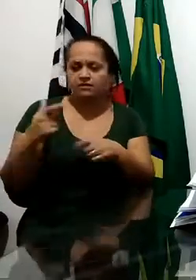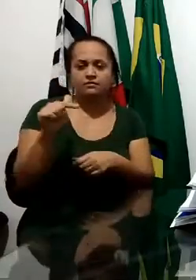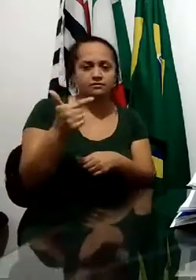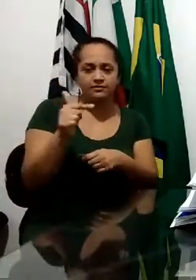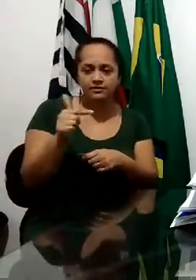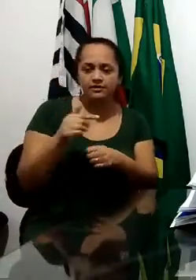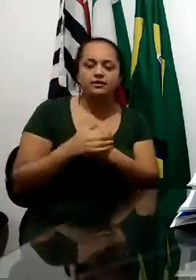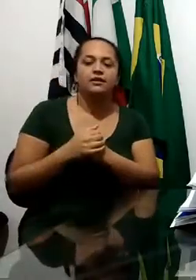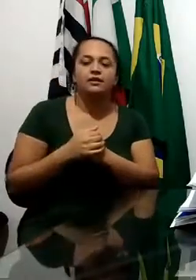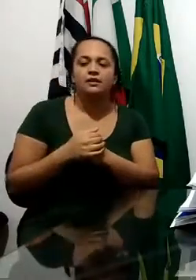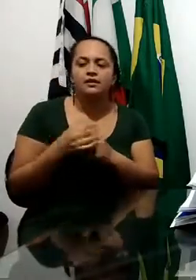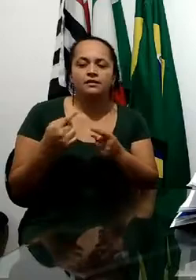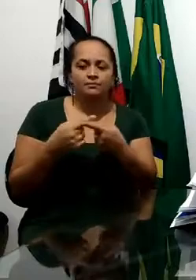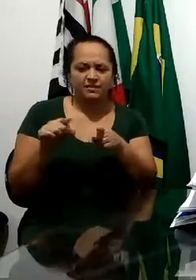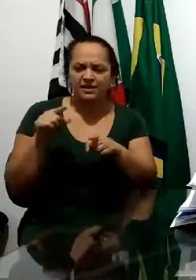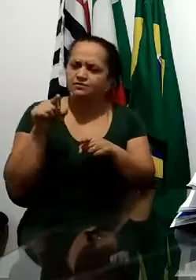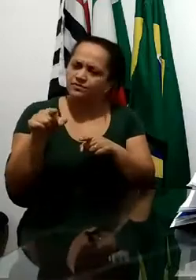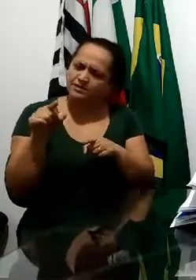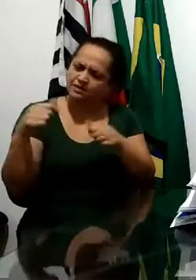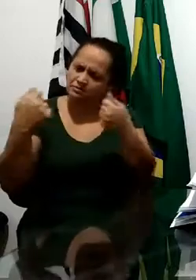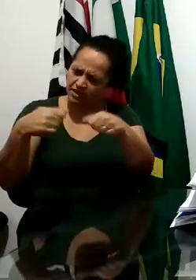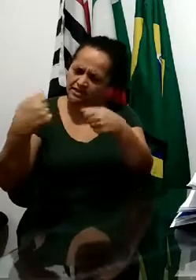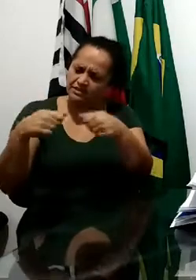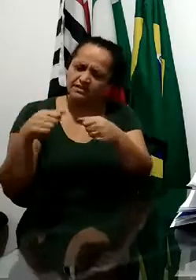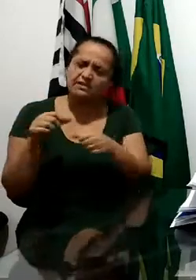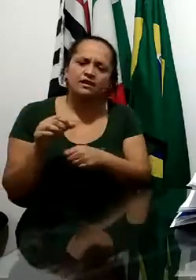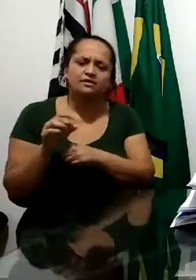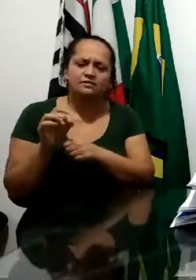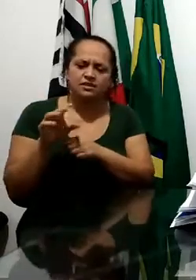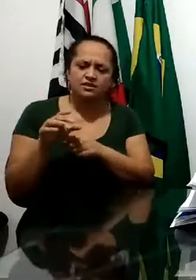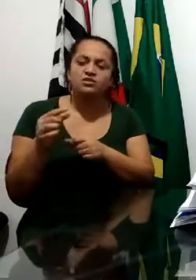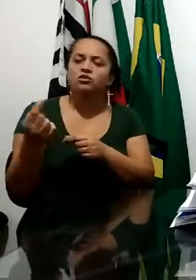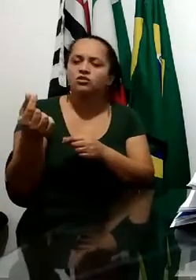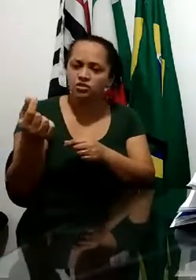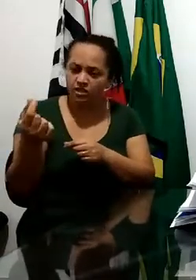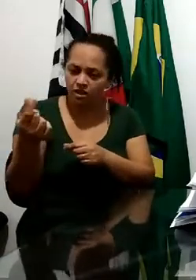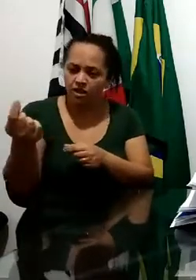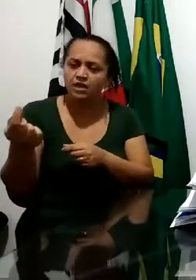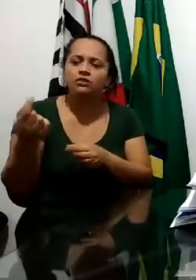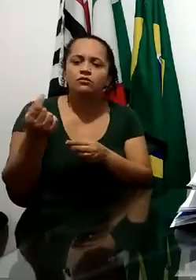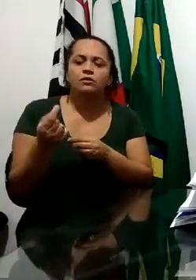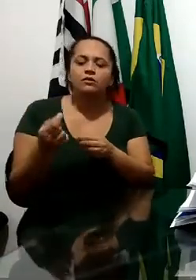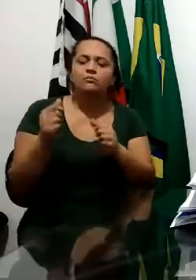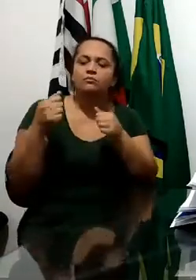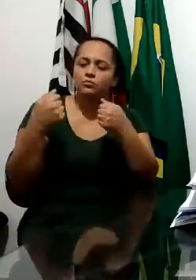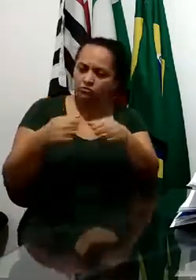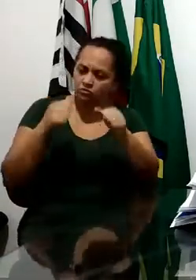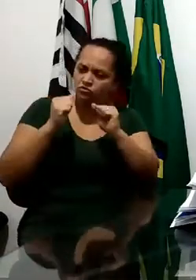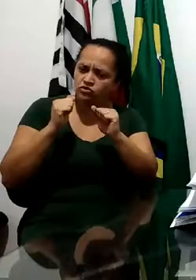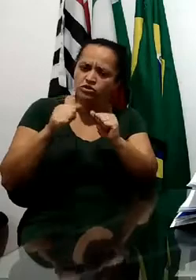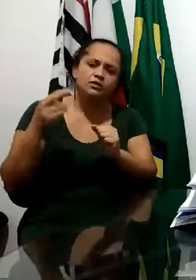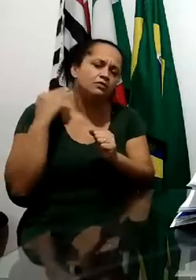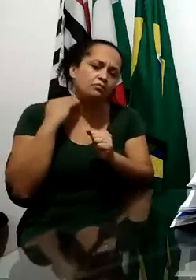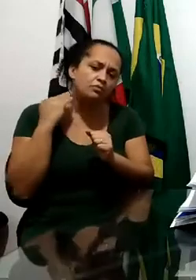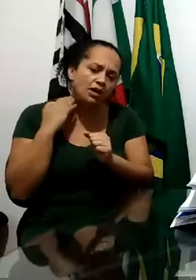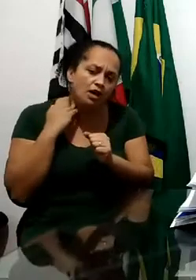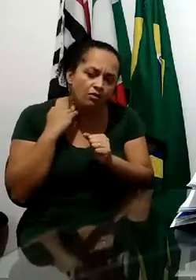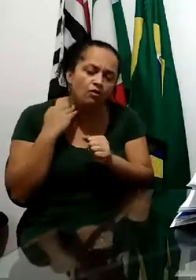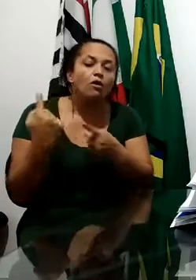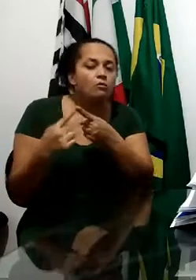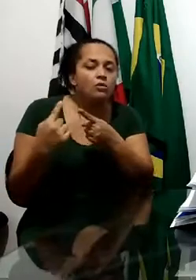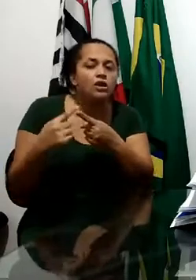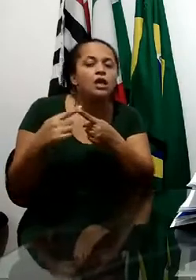Cumpria, portanto, que entregasses o meu dinheiro aos banqueiros, e eu, ao voltar, receberia